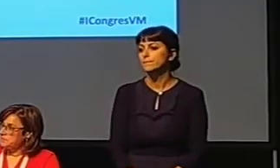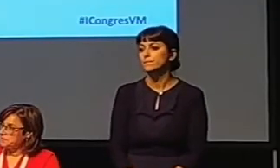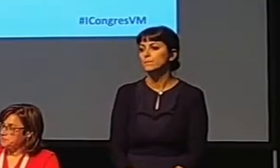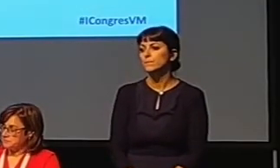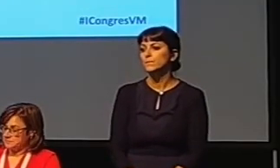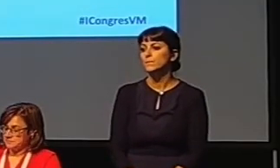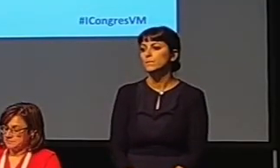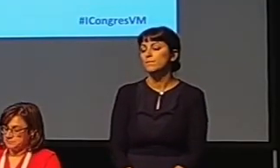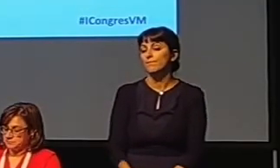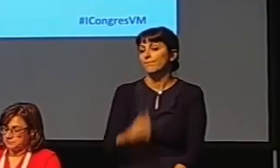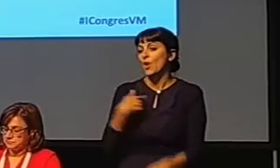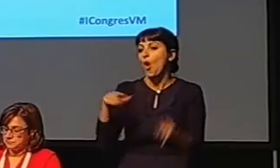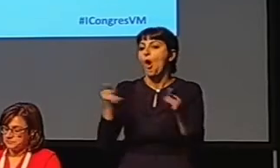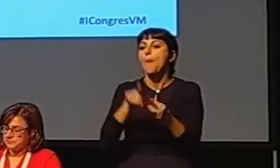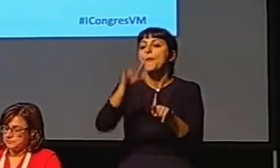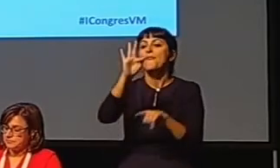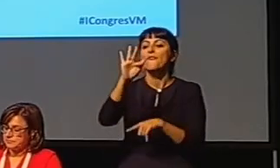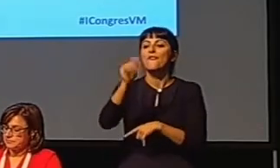Soc el Fairy.